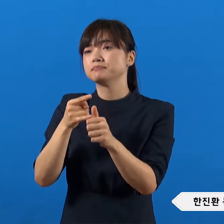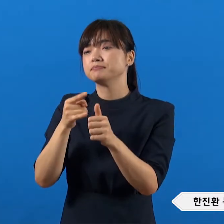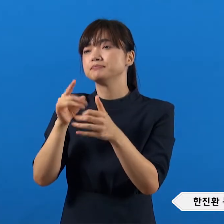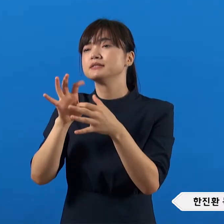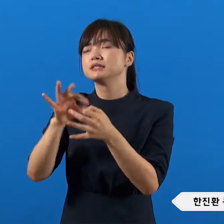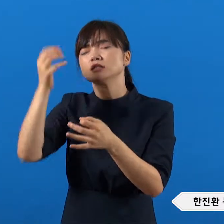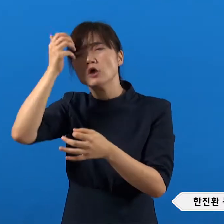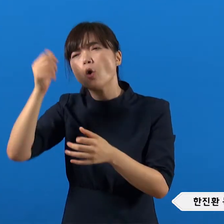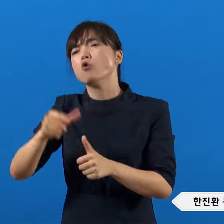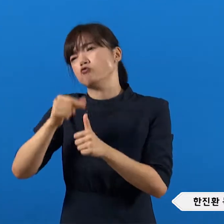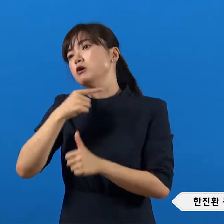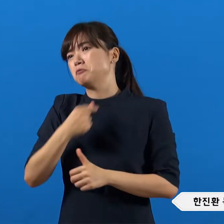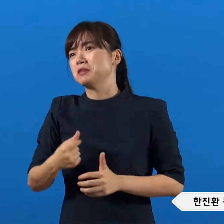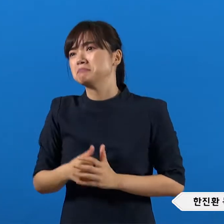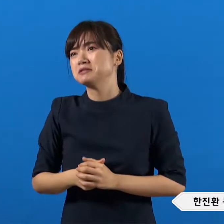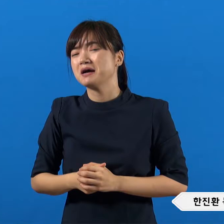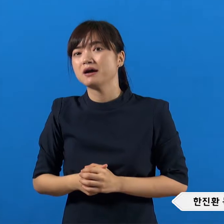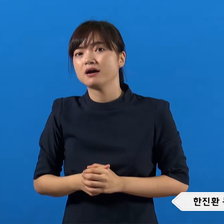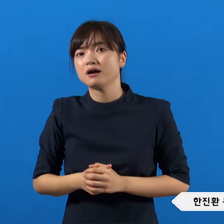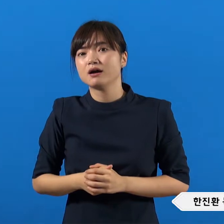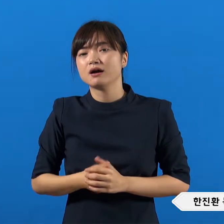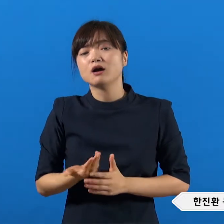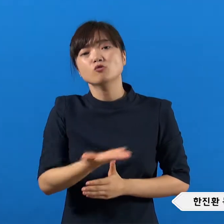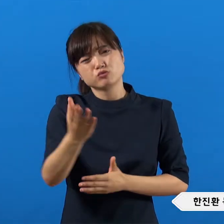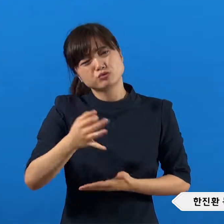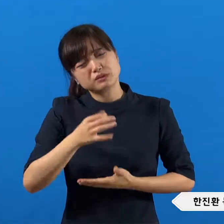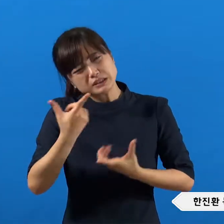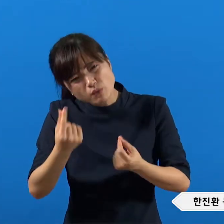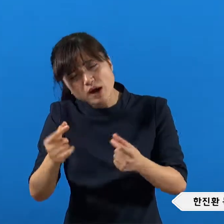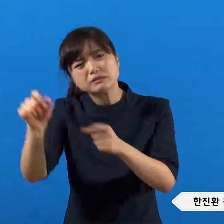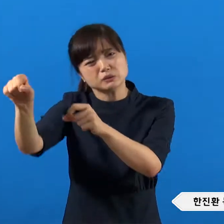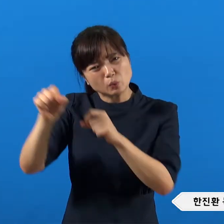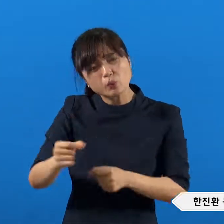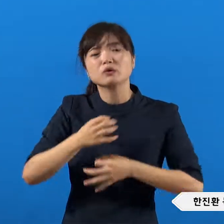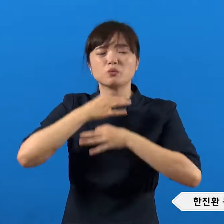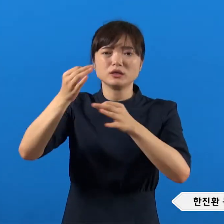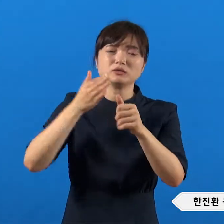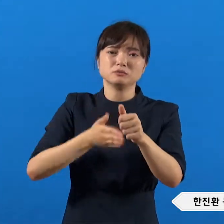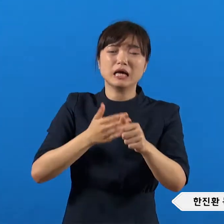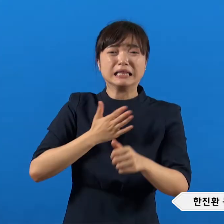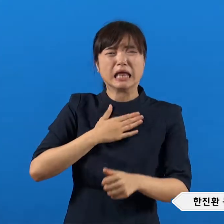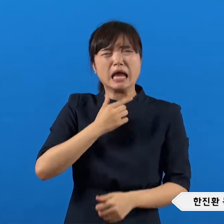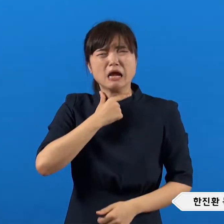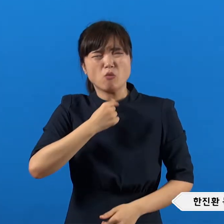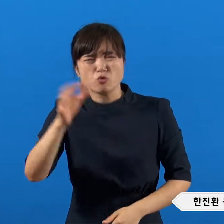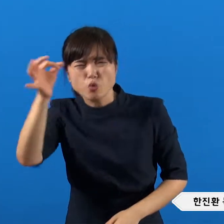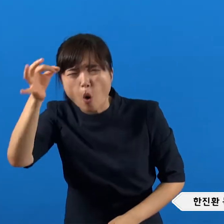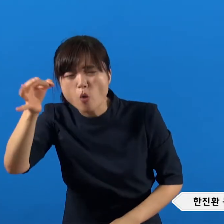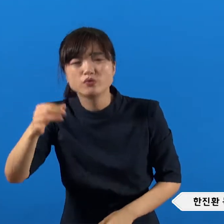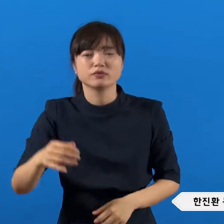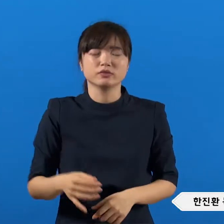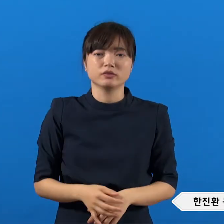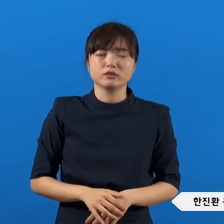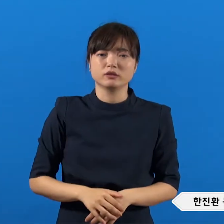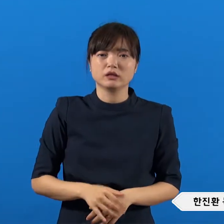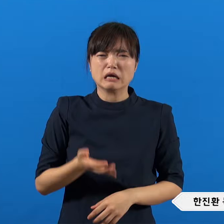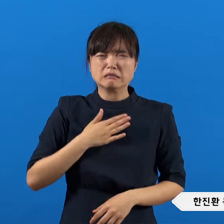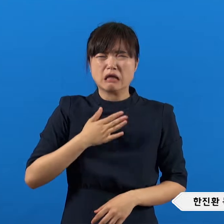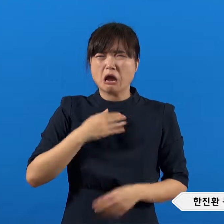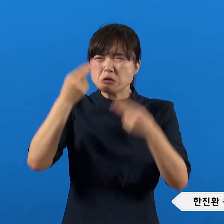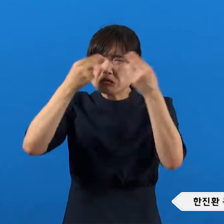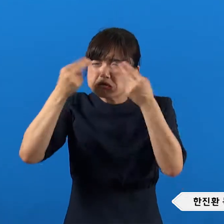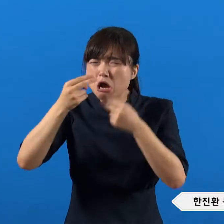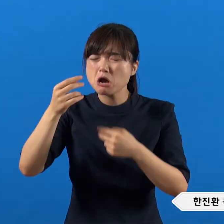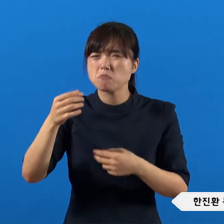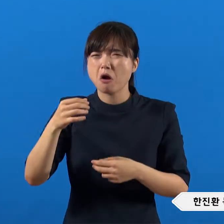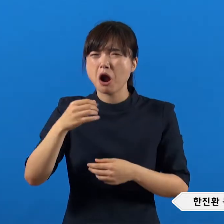영혼입니다. 여러분, 우리도 그렇게 외칠 수 있어야 되겠습니다. 나의 야망은 돈이 아니다. 나의